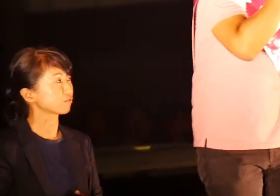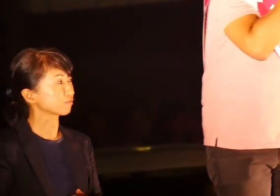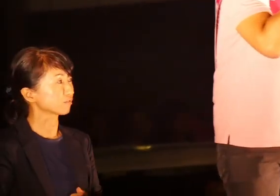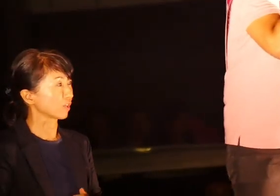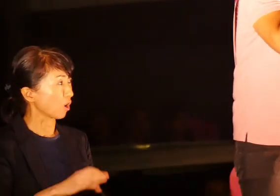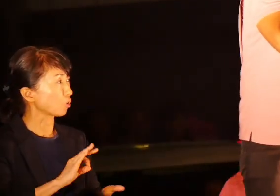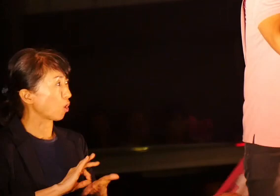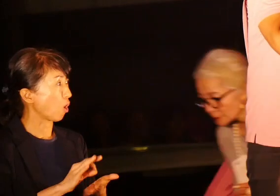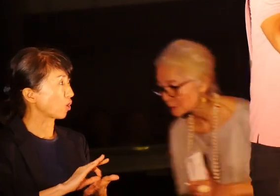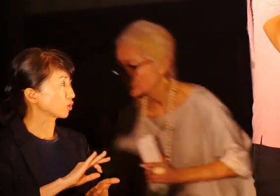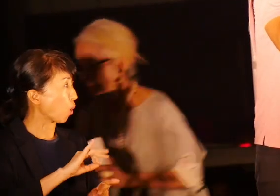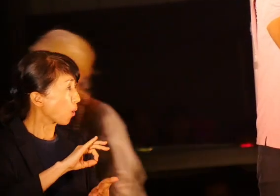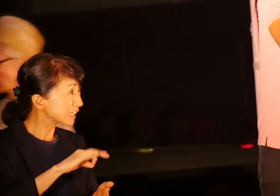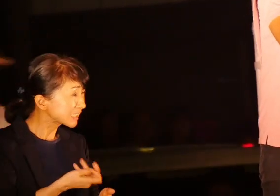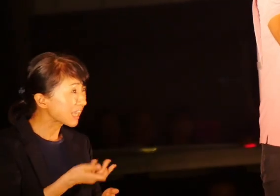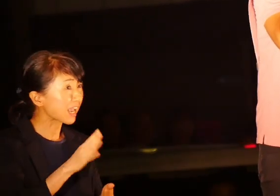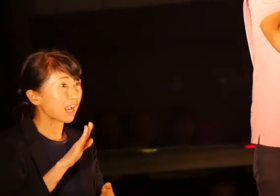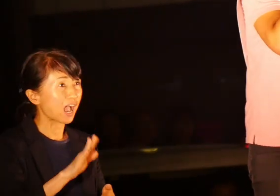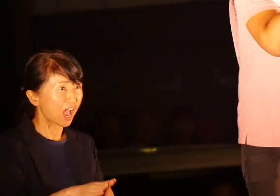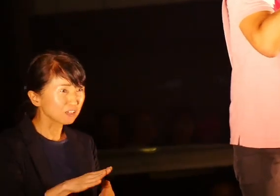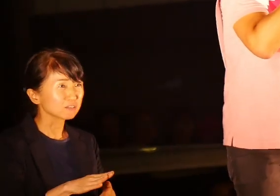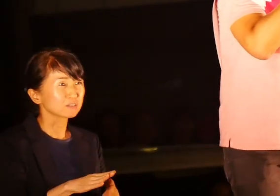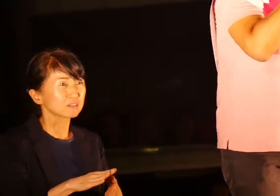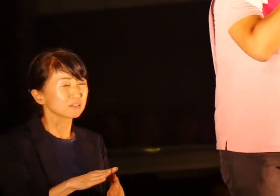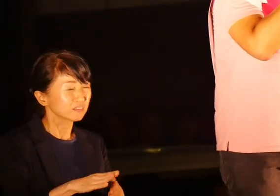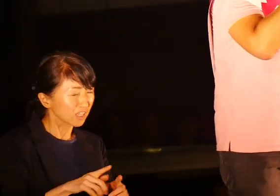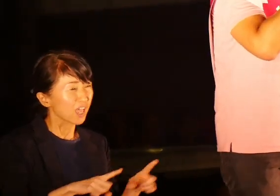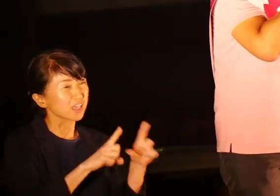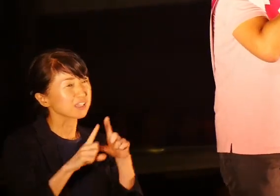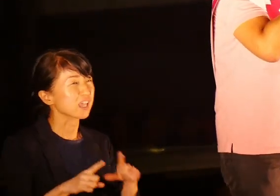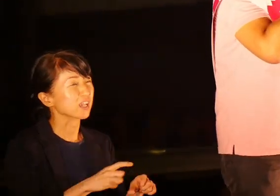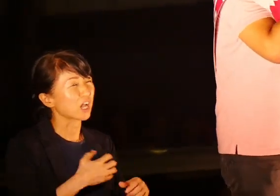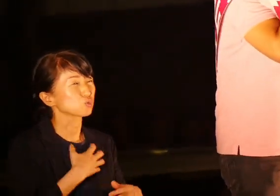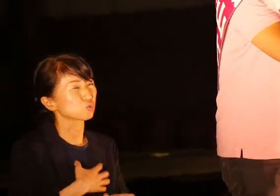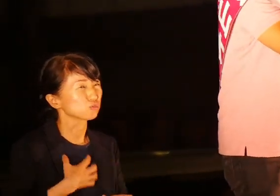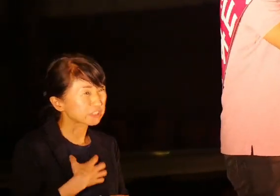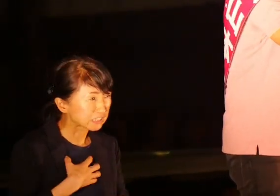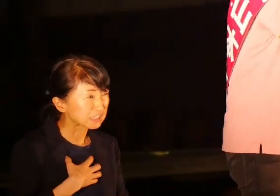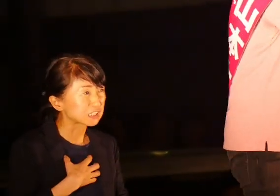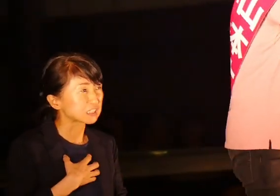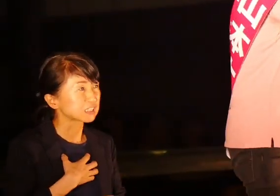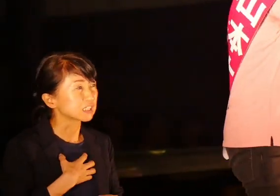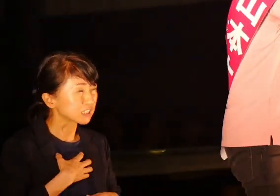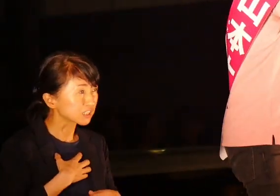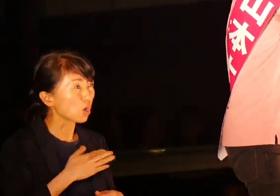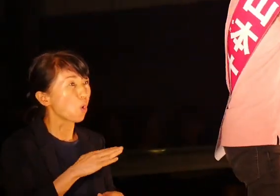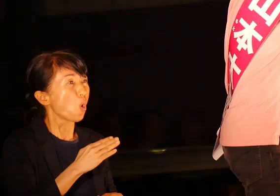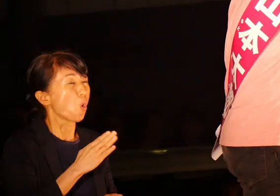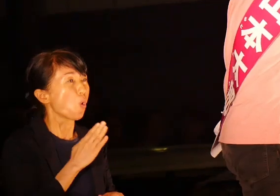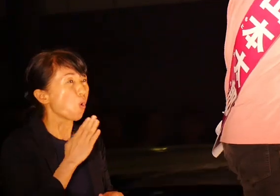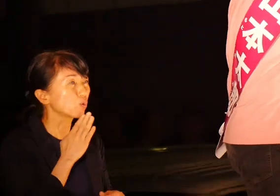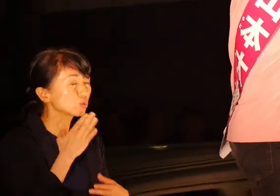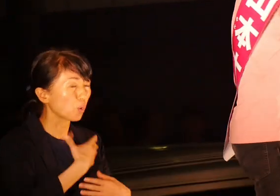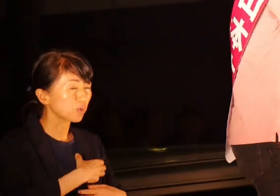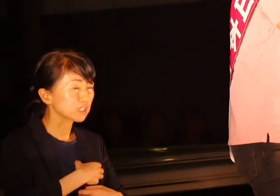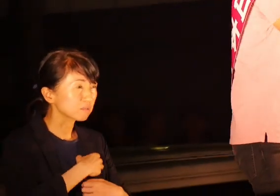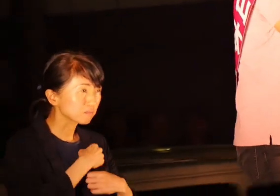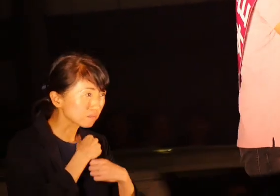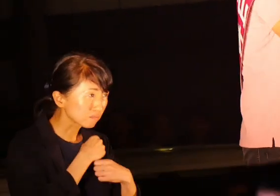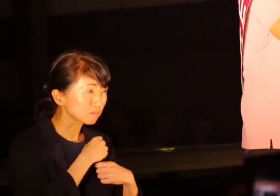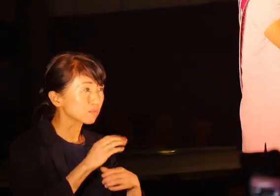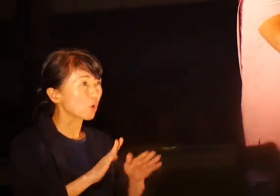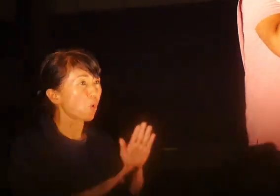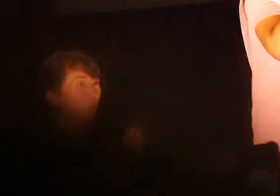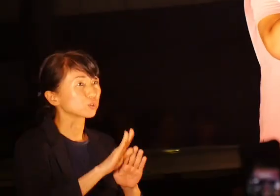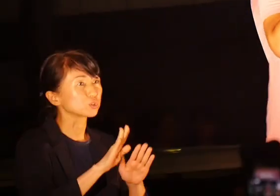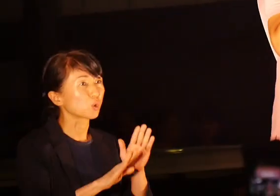この消費税があったばかりに首が締まった。そればかりか、本当に首を吊らなきゃいけないような状況に追い込ま